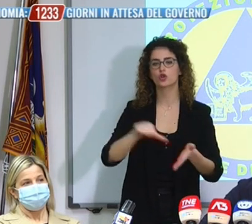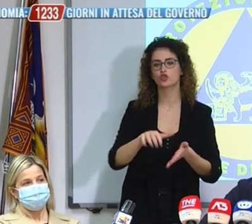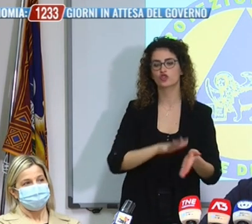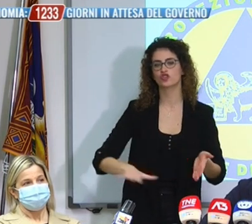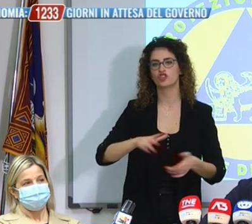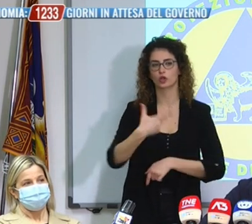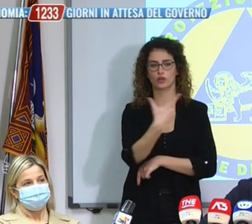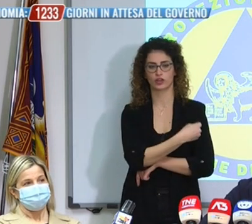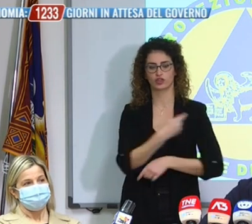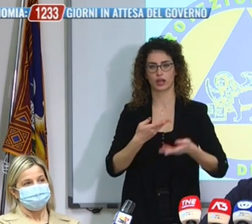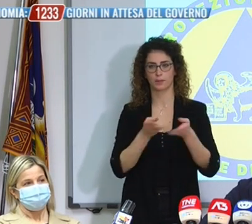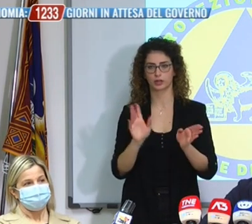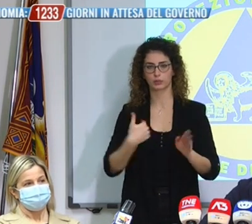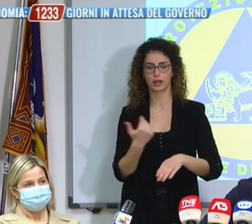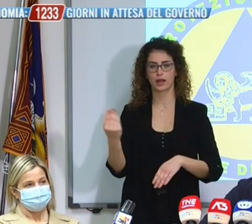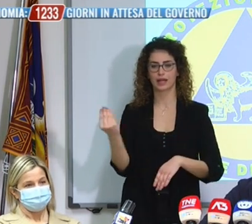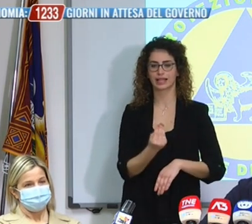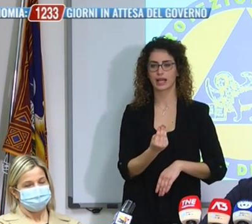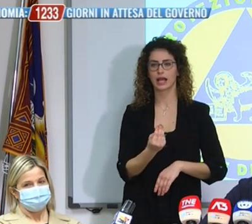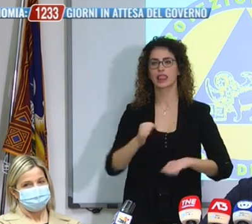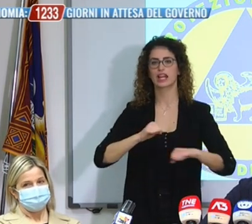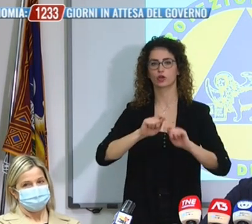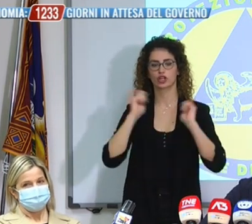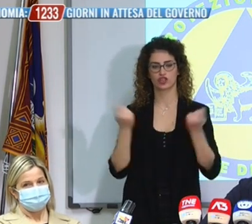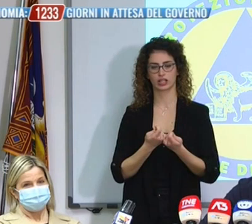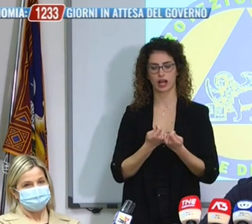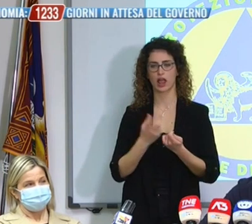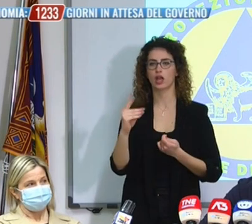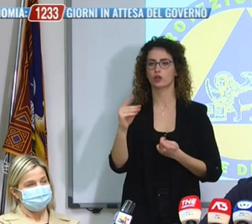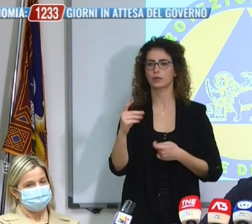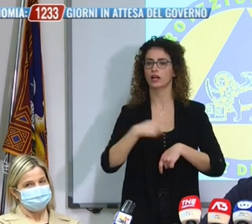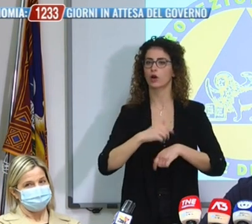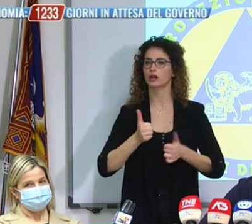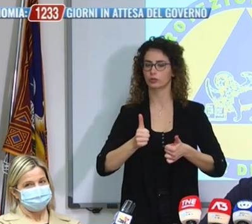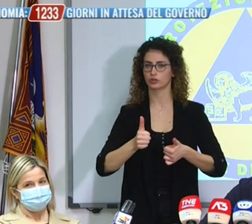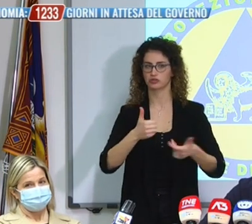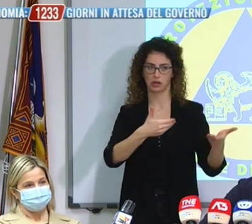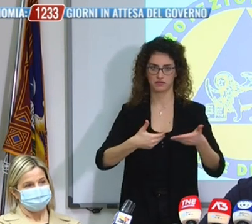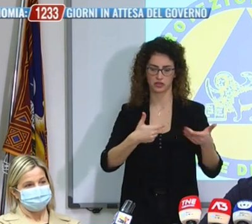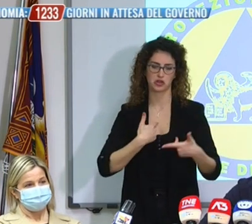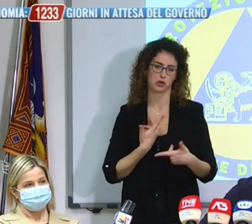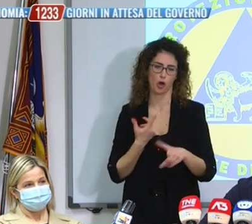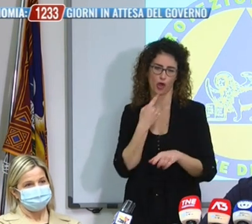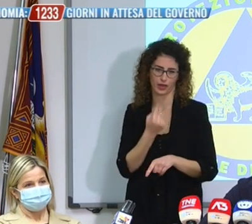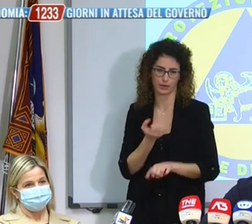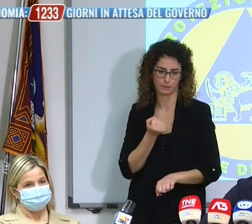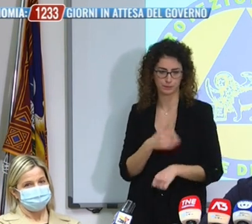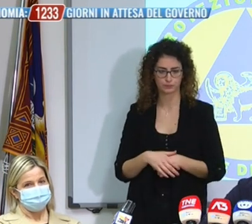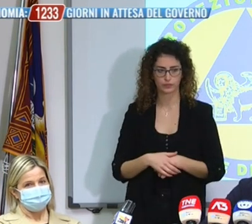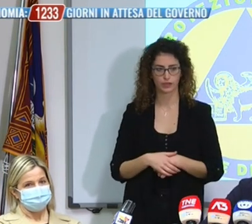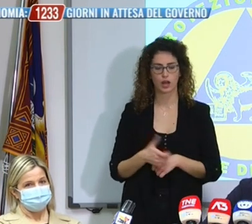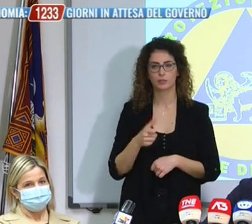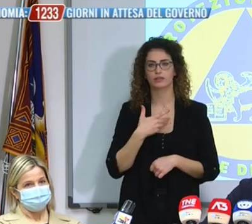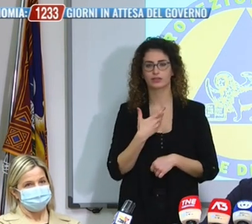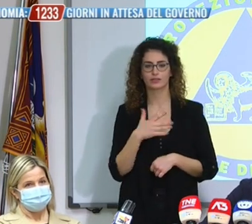dove alla presenza del direttore generale, domenica prossima alle 11 faranno questo invito, ma ve lo anticipo, anche perché abbiamo delle belle